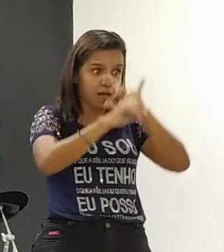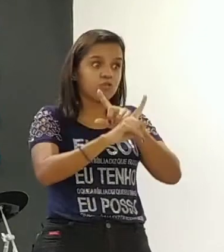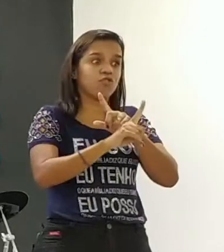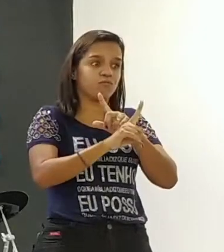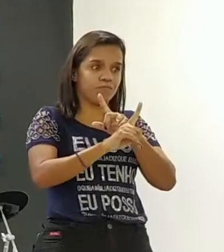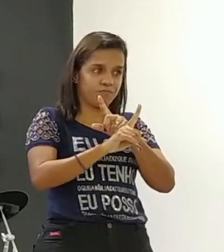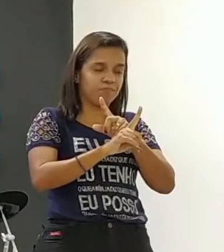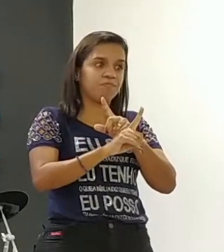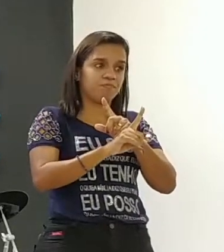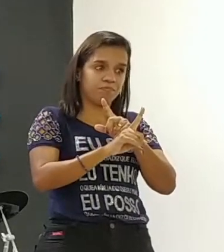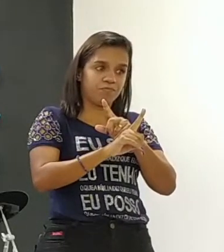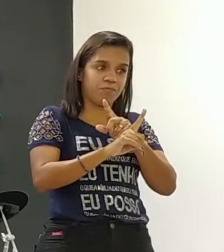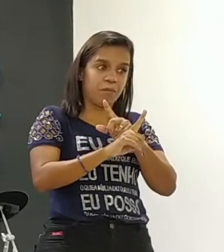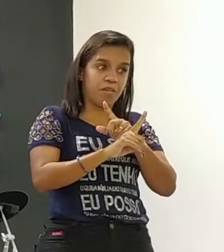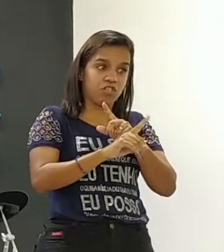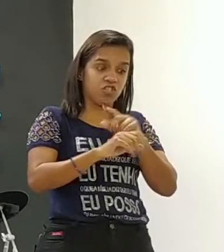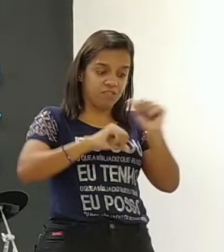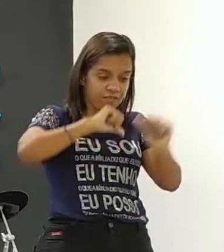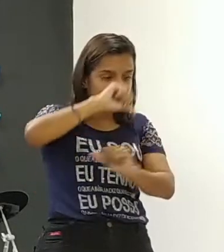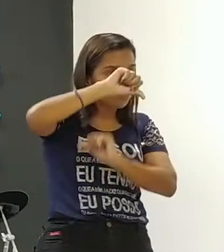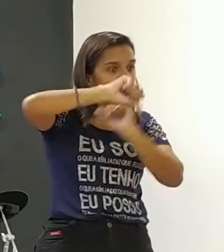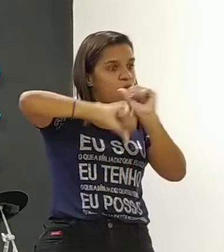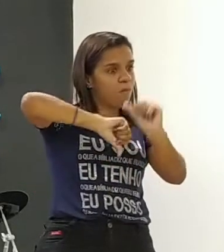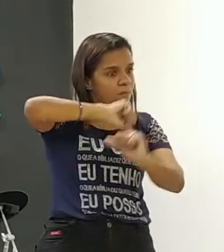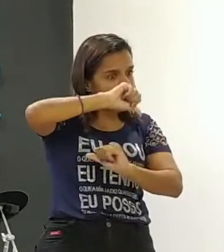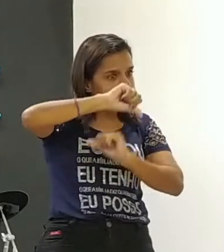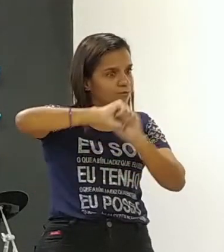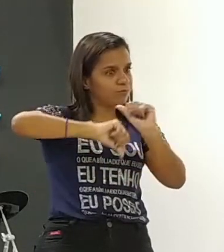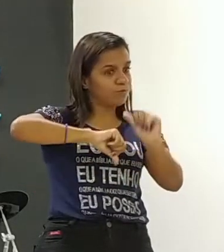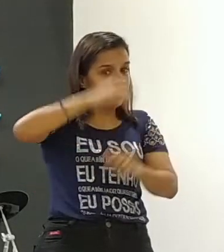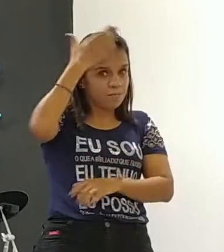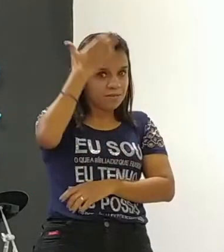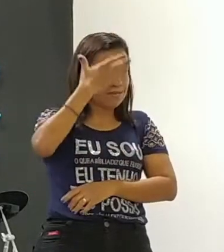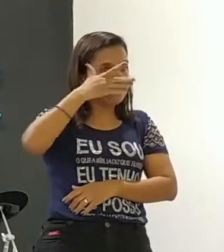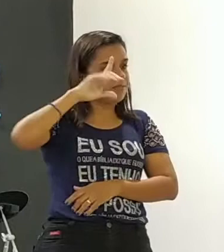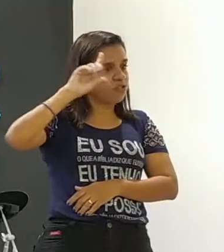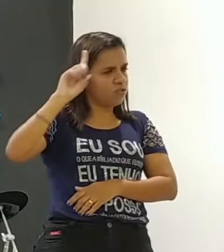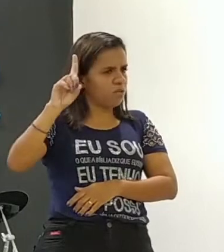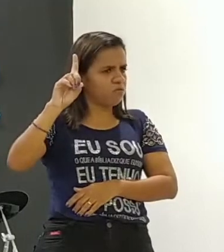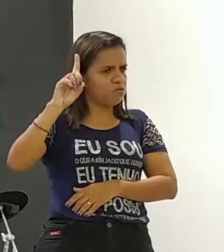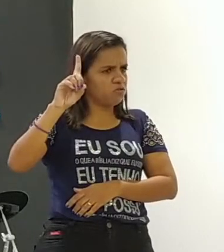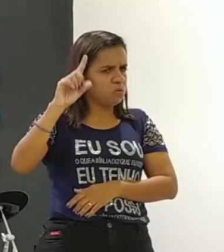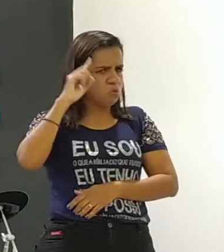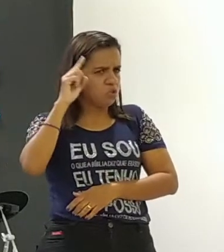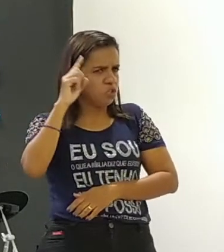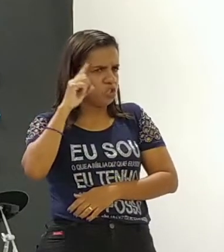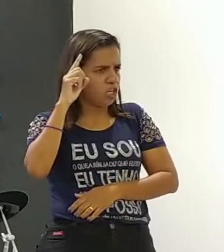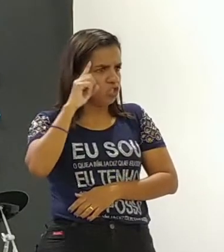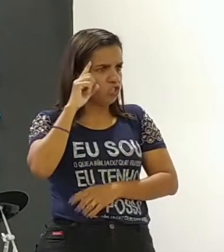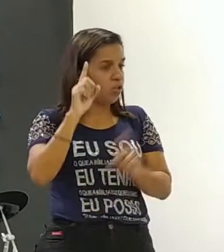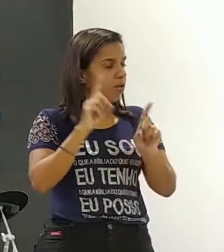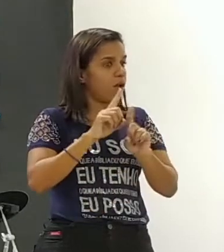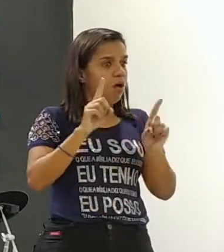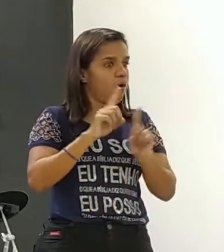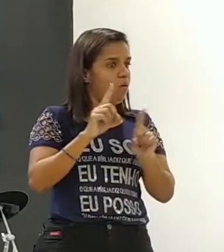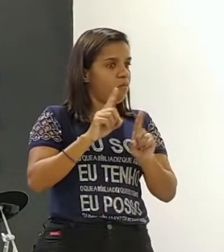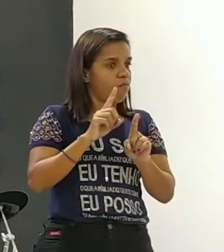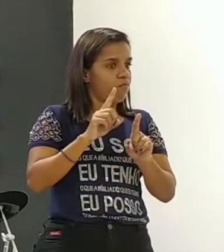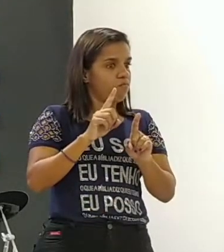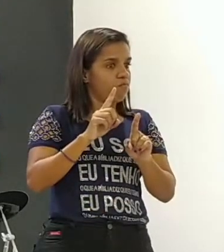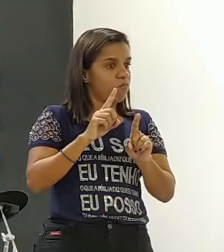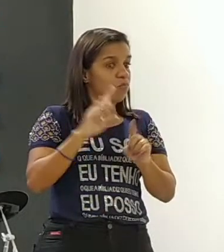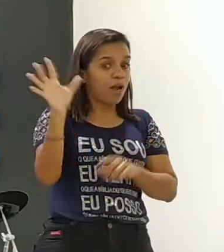de excelência na presença dele. Mas eu não estou falando de provações do dia a dia, irmãos. Eu estou falando de provações por